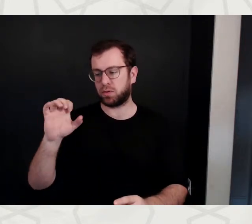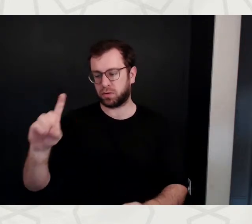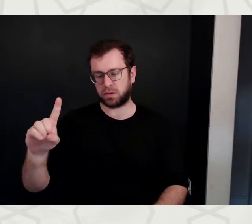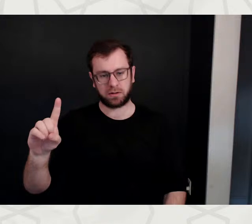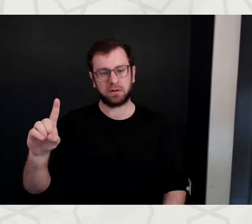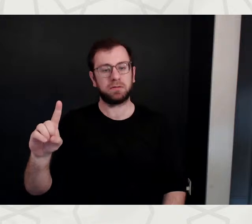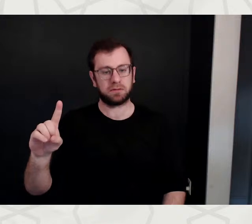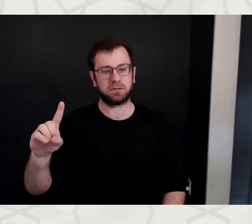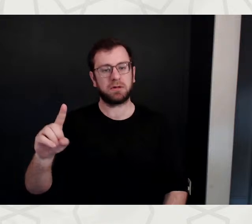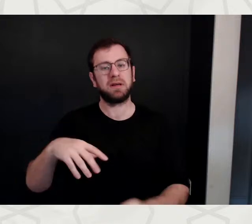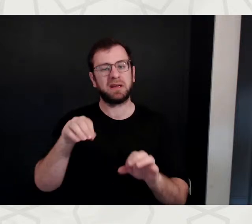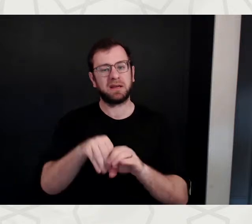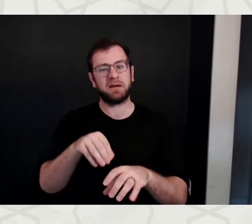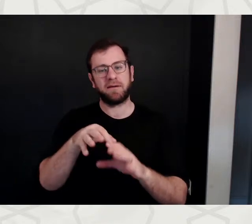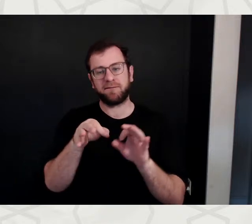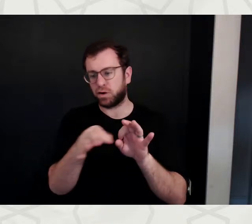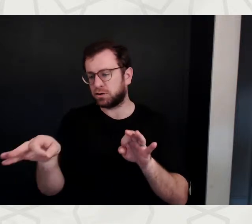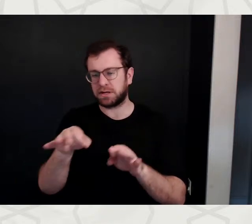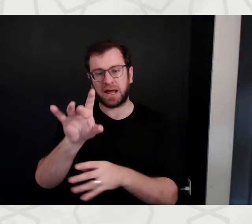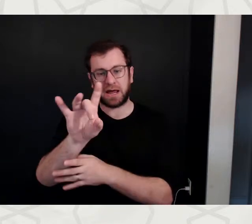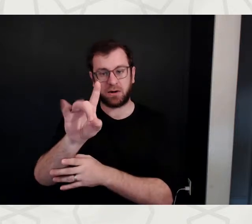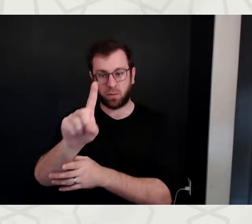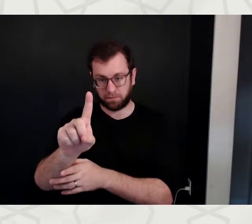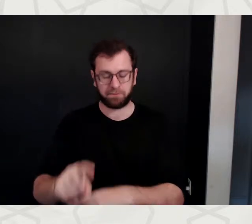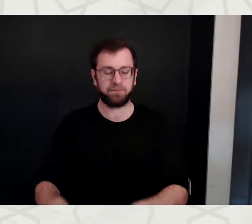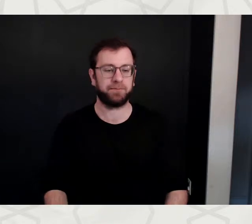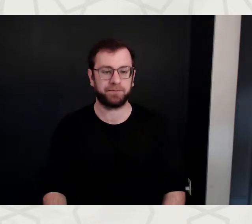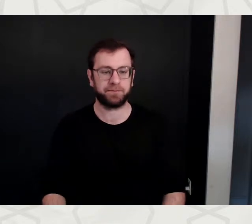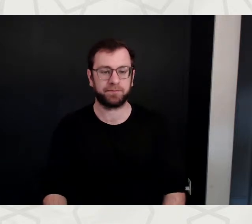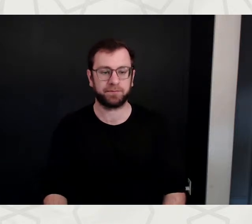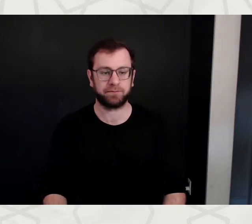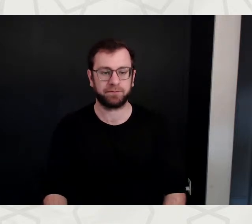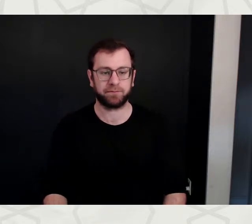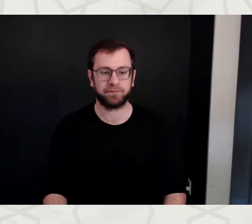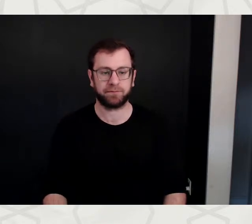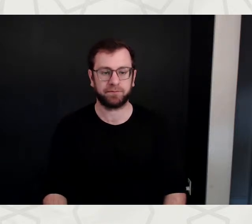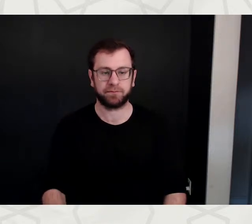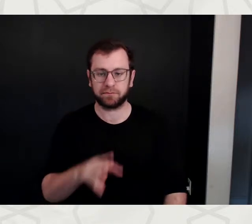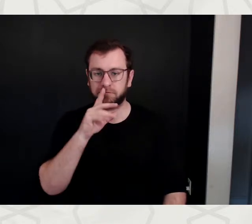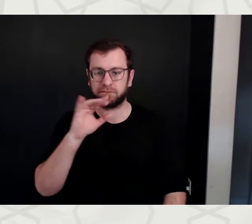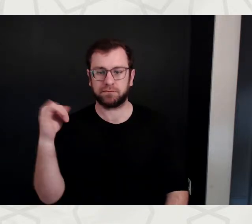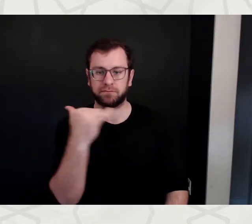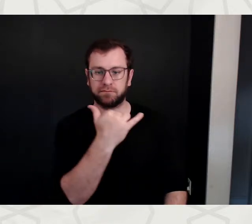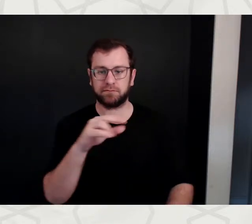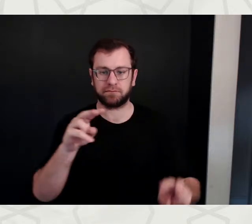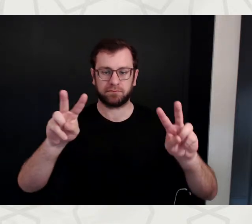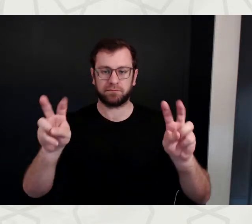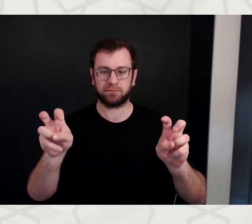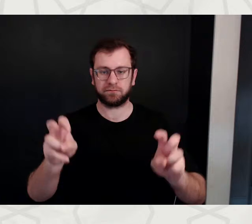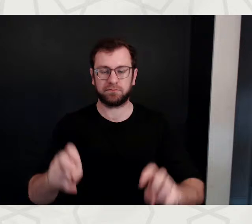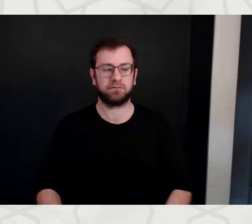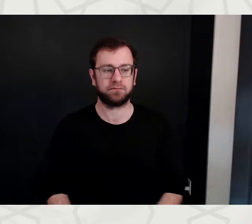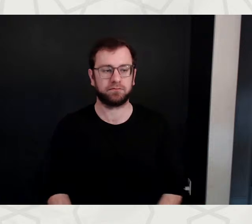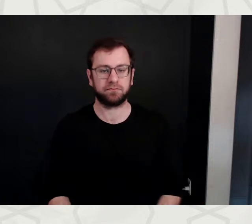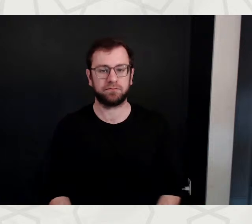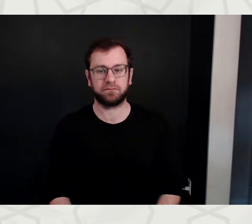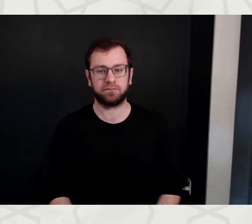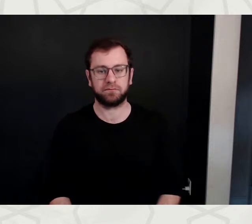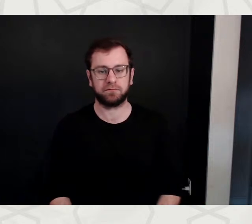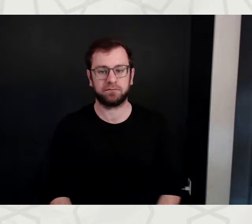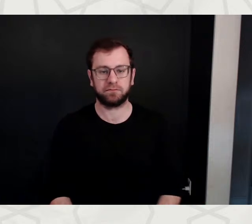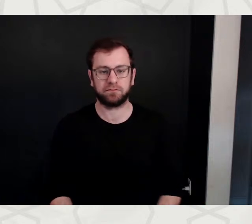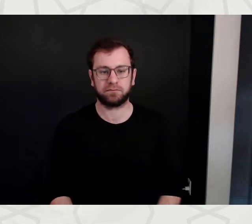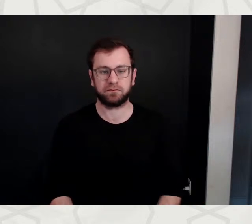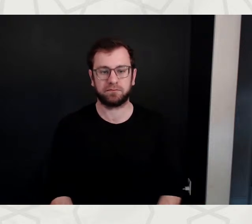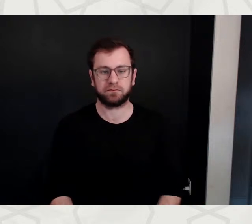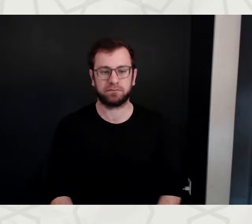81, قُلْ جَاءَ الْحَقِّ وَزَهَقَ الْبَاطِلِ إِنَّ الْبَاطِلَ كَانَ زَهُوقًا. That